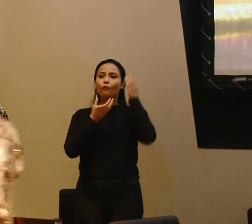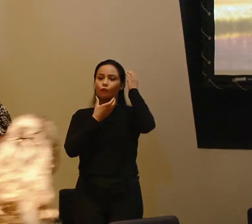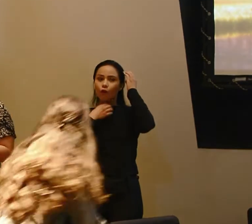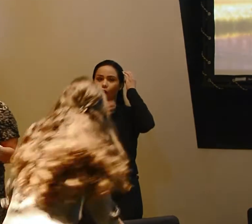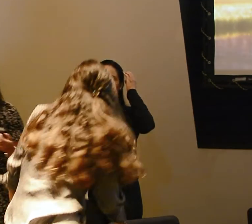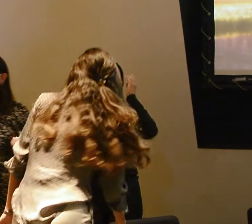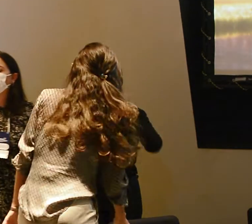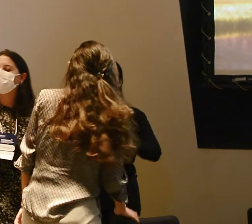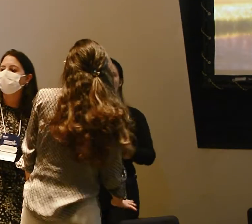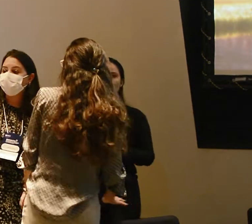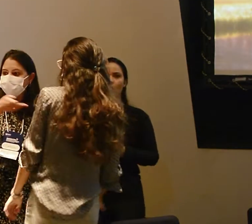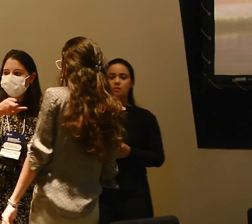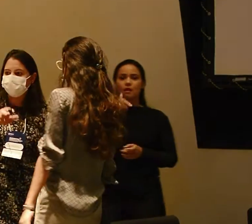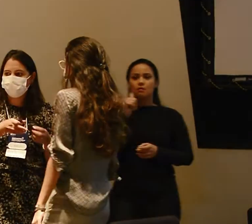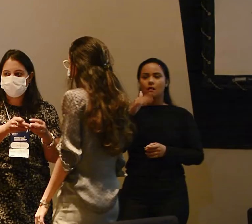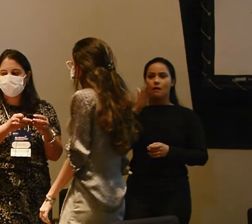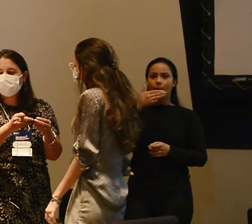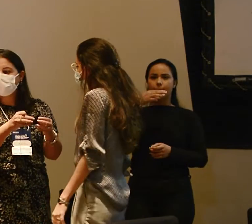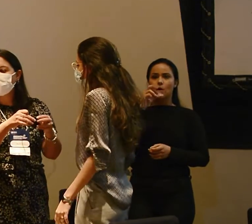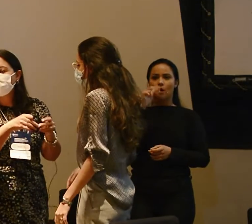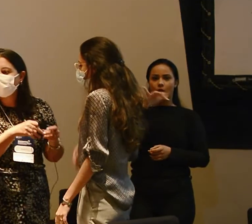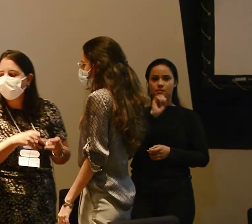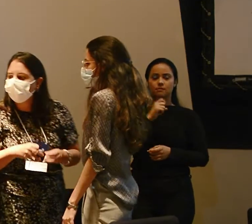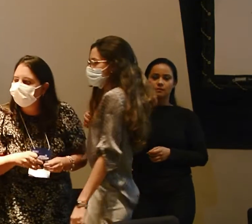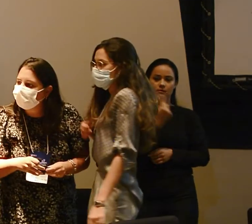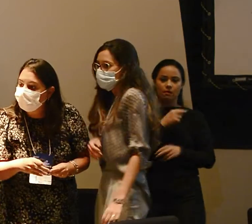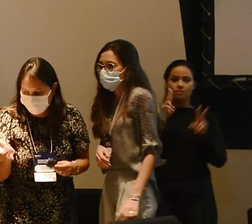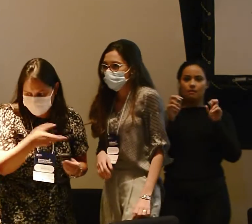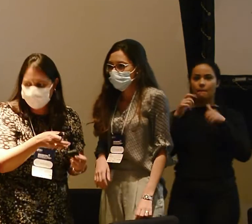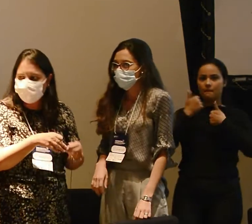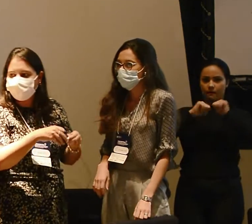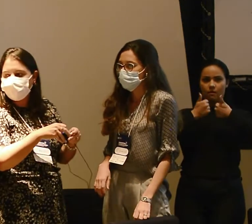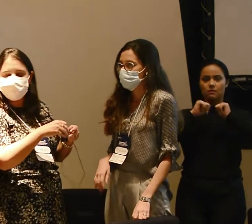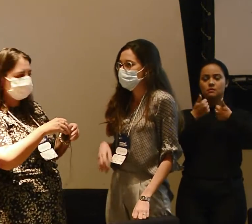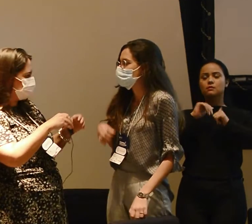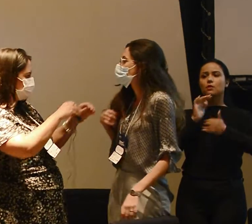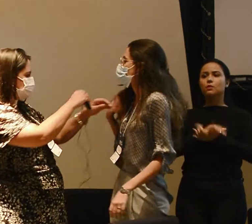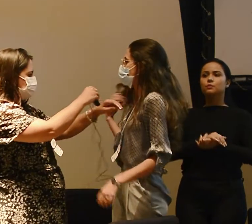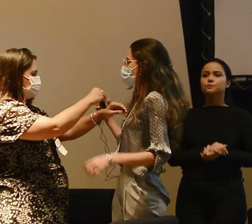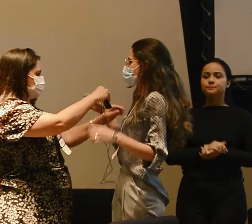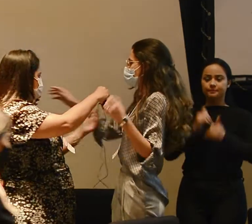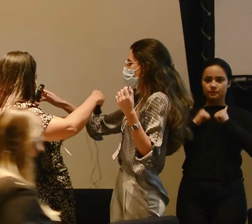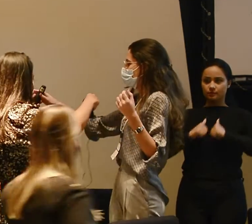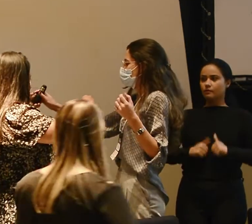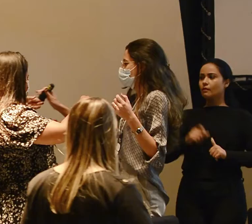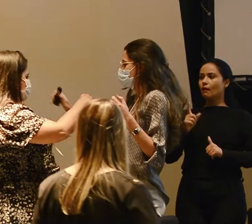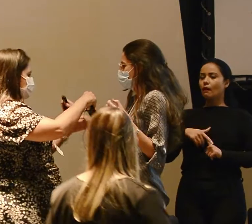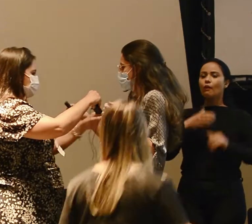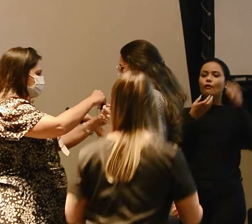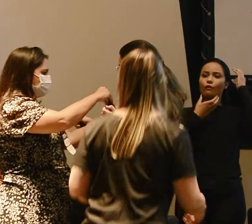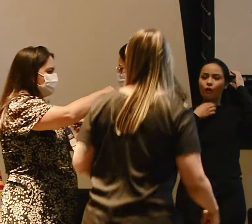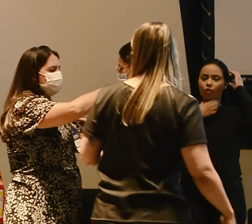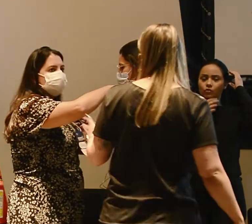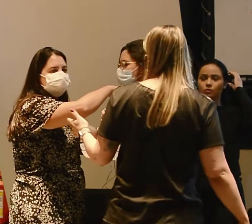fonoaudióloga Jordana Moraes, trazendo o tema avaliação audiológica no autismo. Ela é